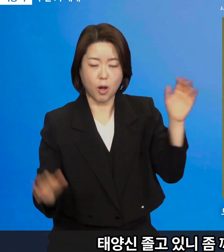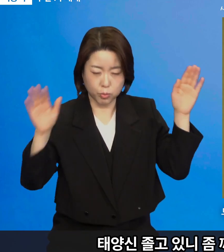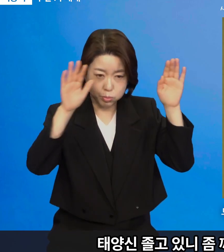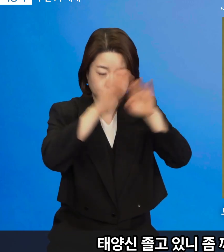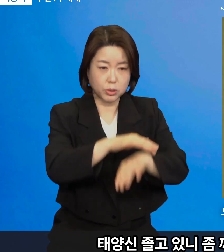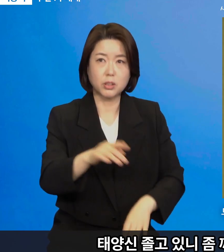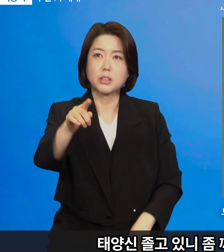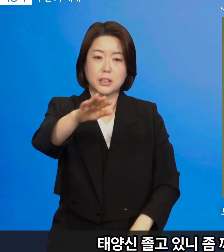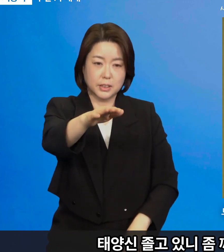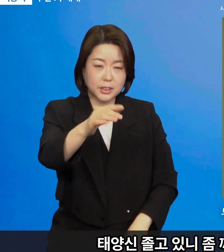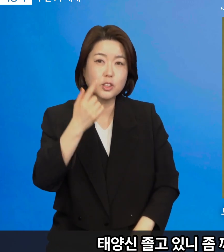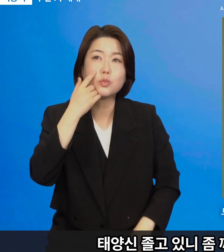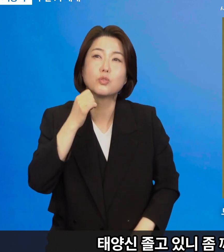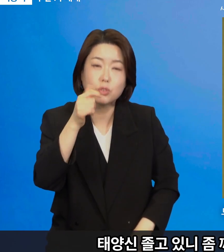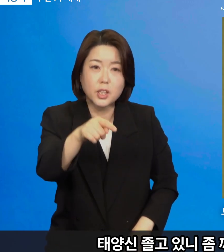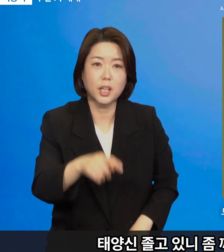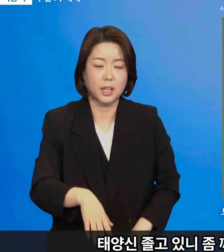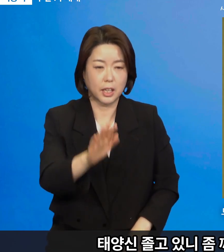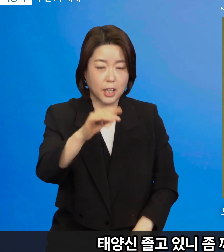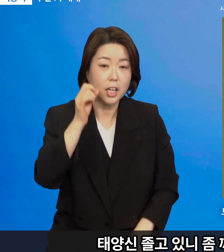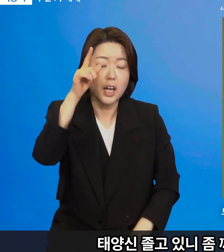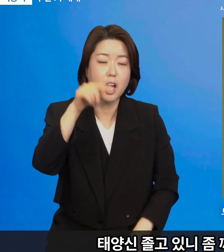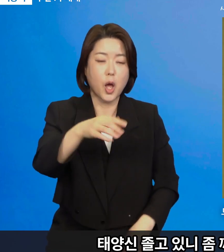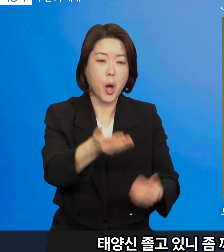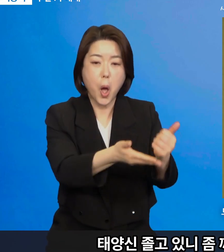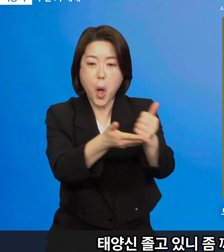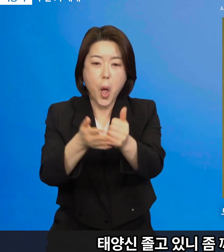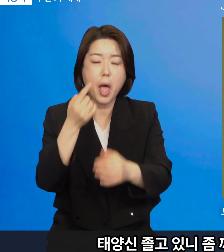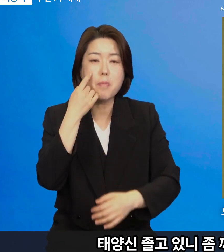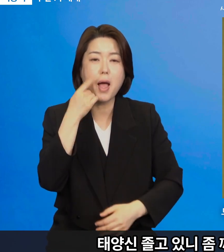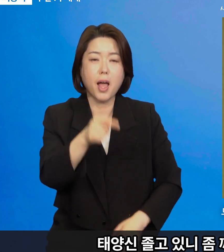졸고 있니? 좀 깨워서 모시고 와봐 좀.